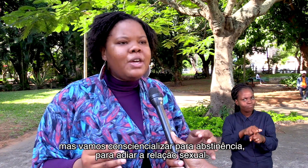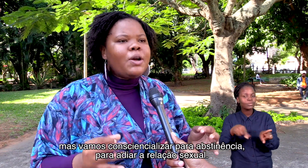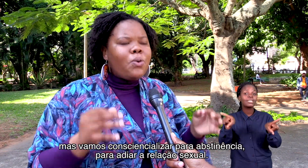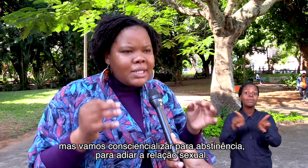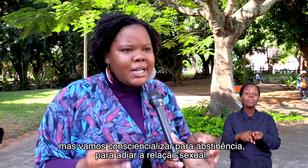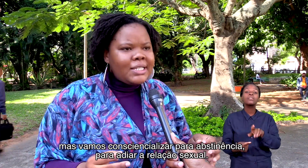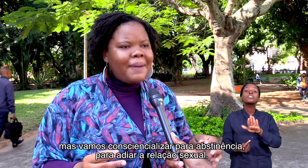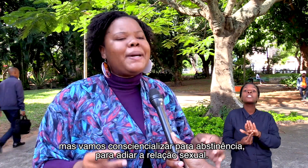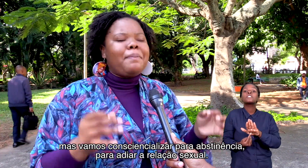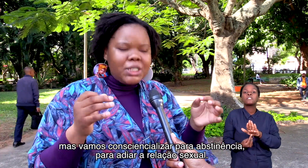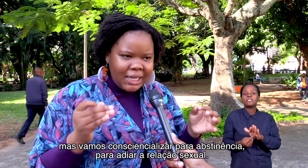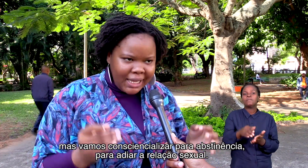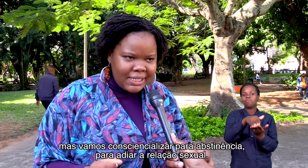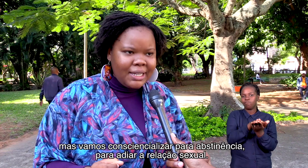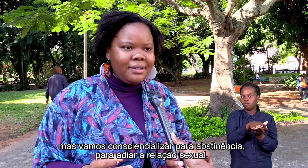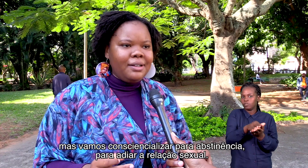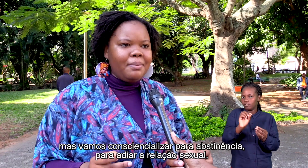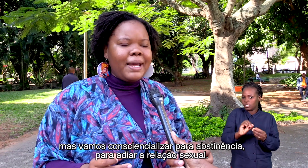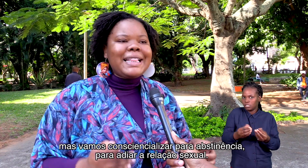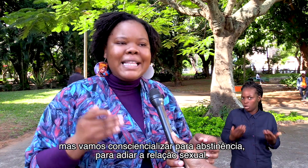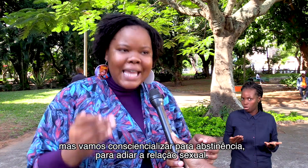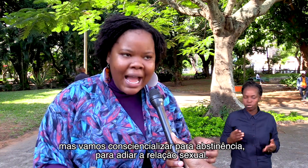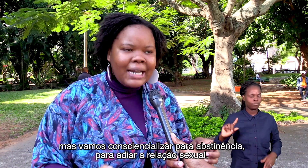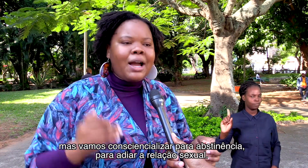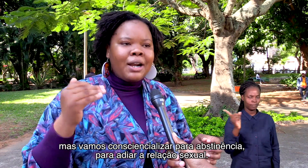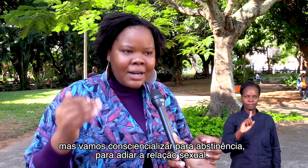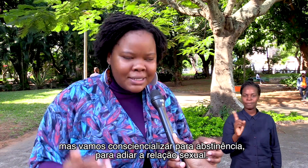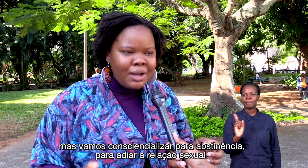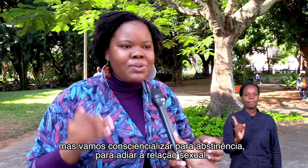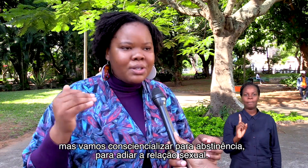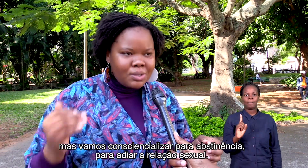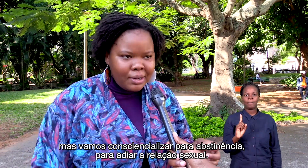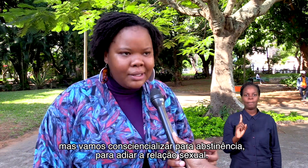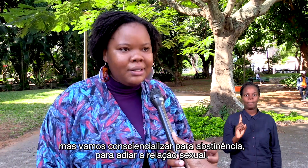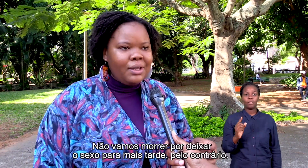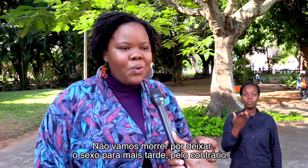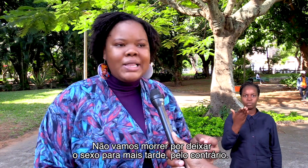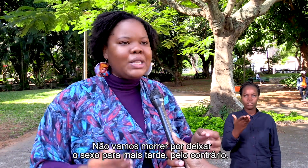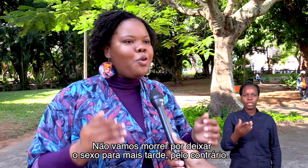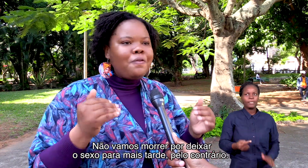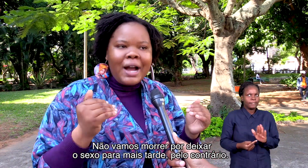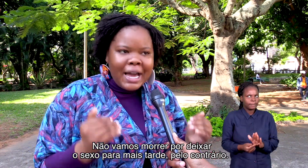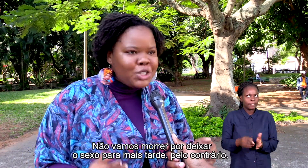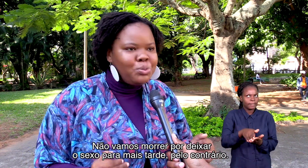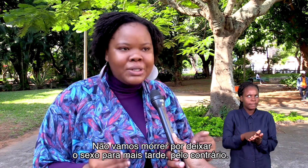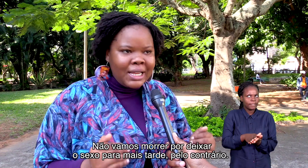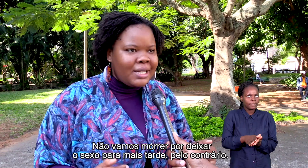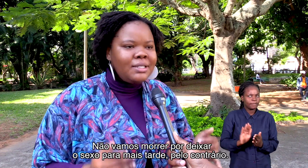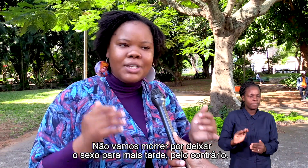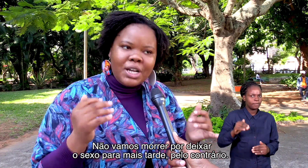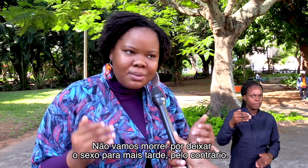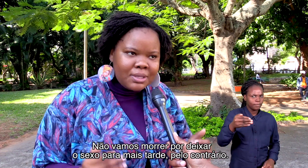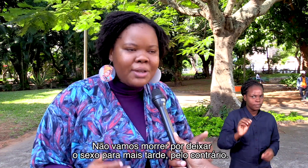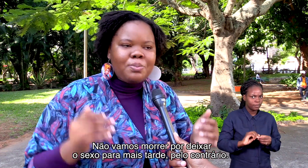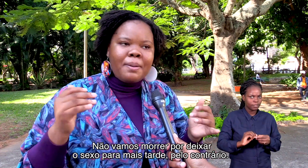vamos consciencializar para a abstinência, para adiar a relação sexual, onde não vais morrer